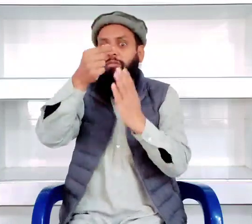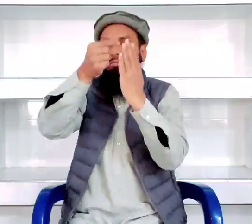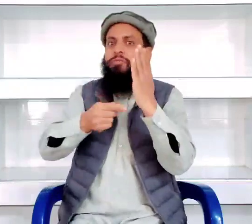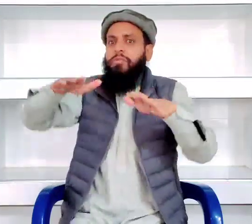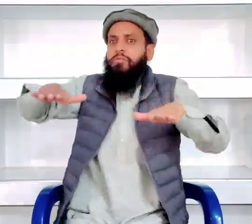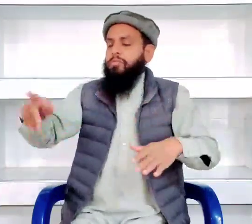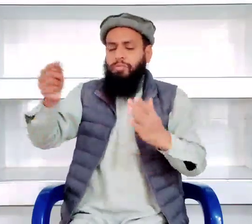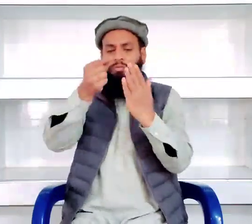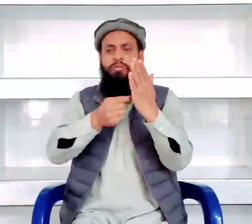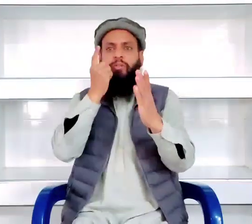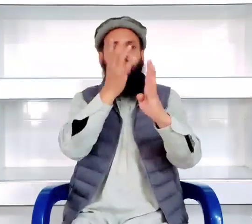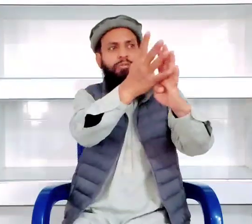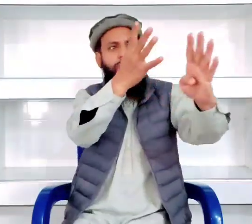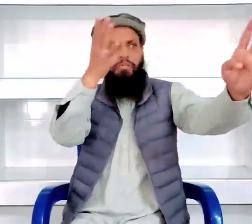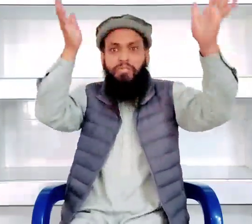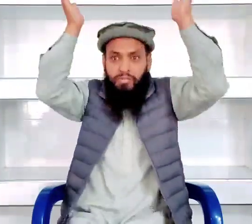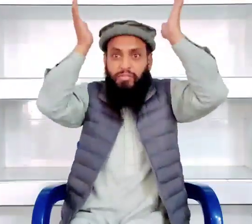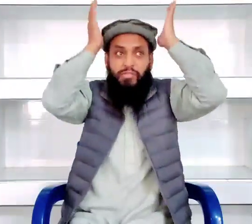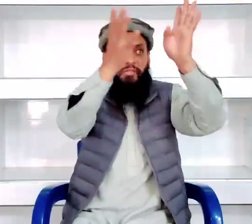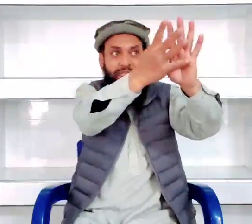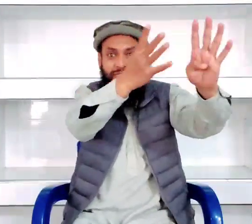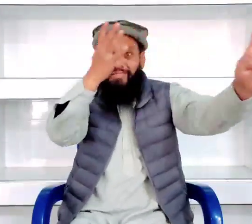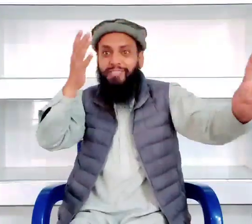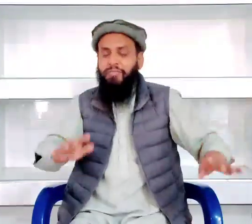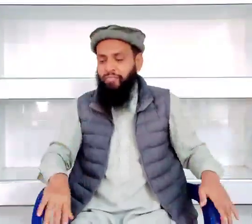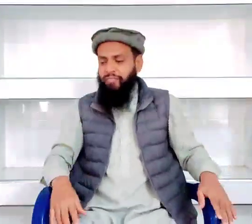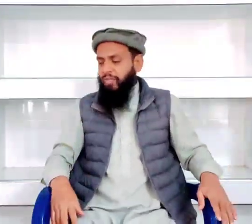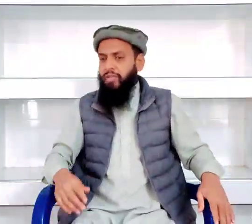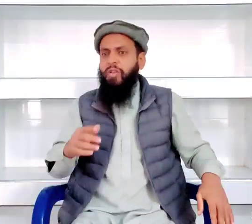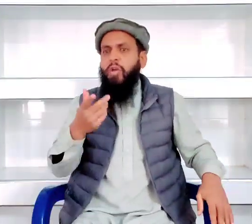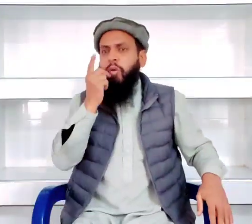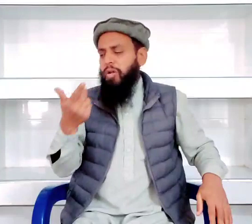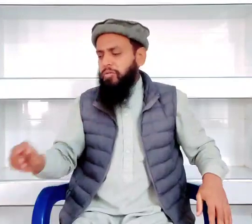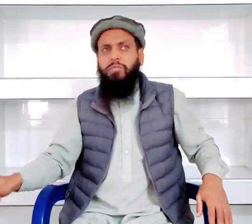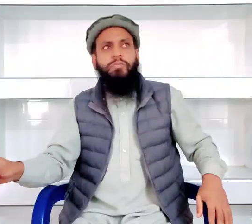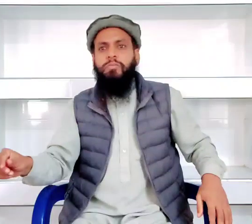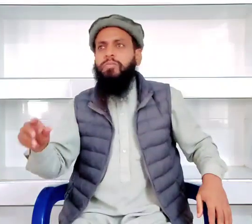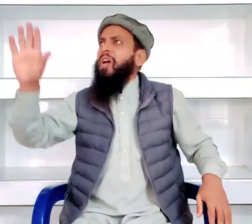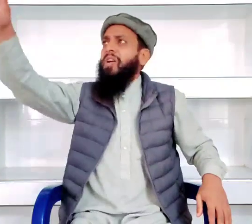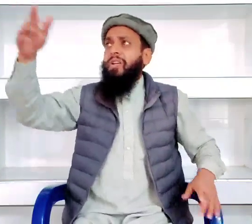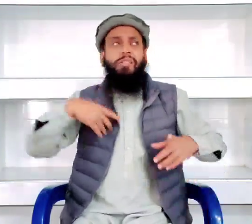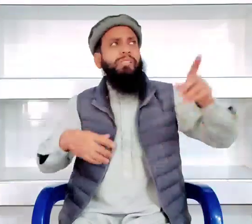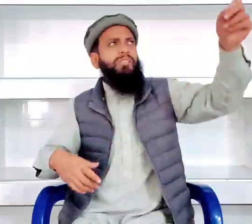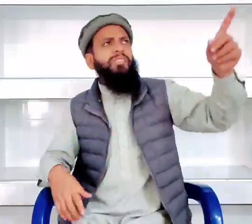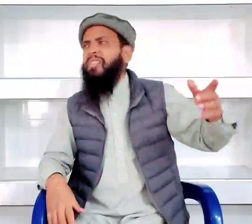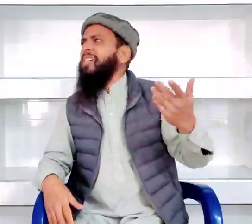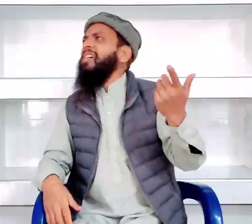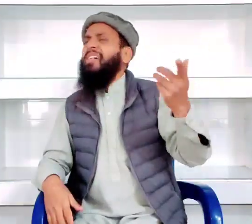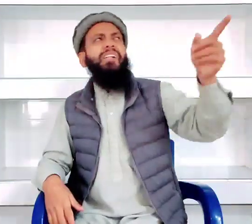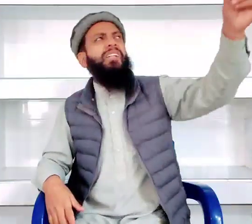نے اب لے لے پھر تے لگ دے نے اور بنا پالنا دے اندر جناب تجارت دی سامان دے آگے تو اس قسم دی منڈی لگائی